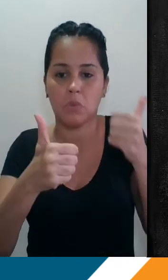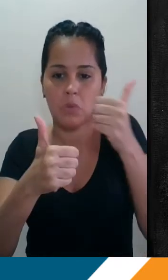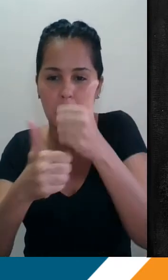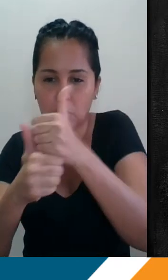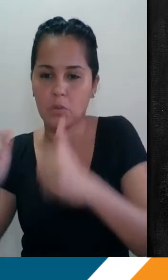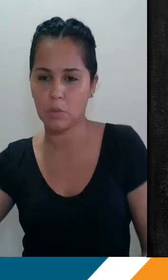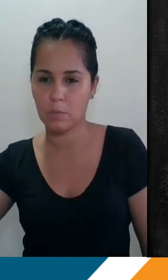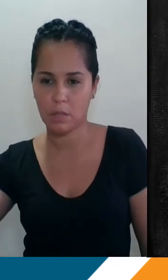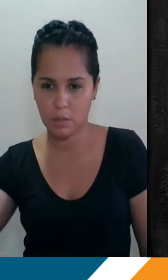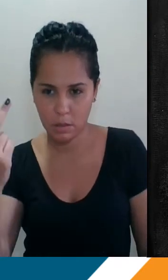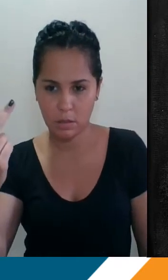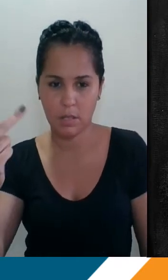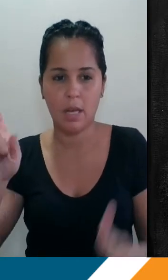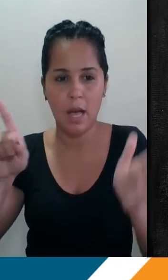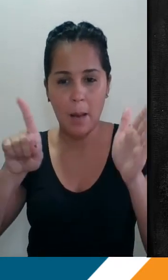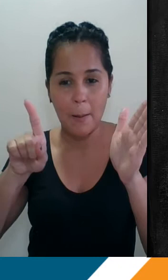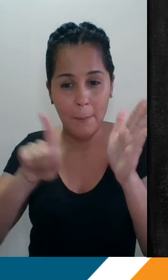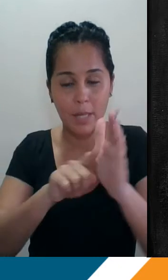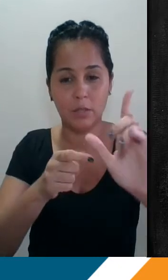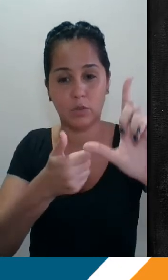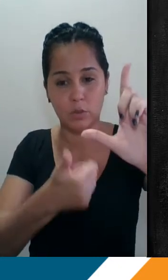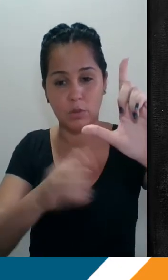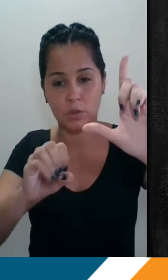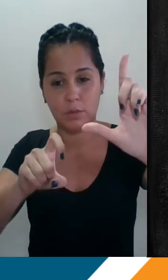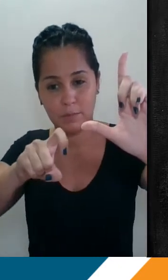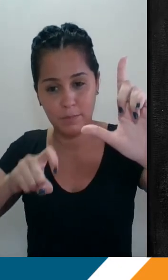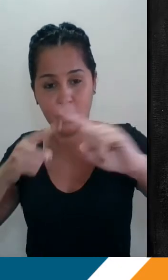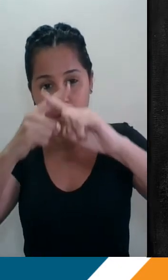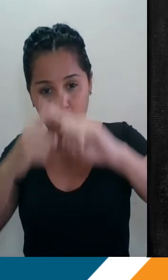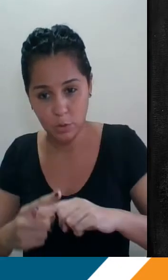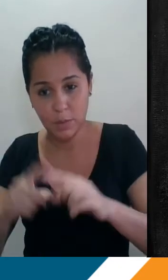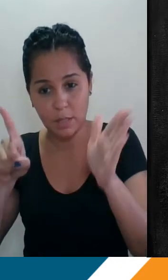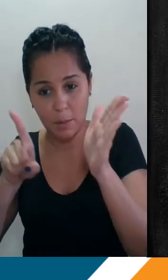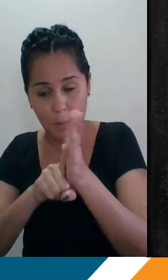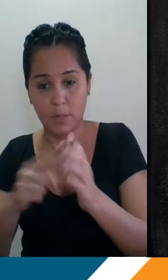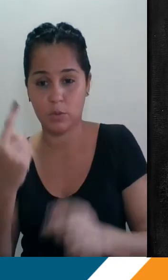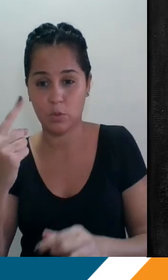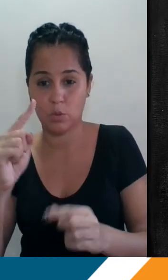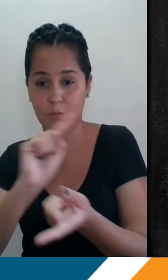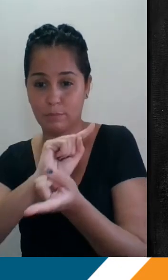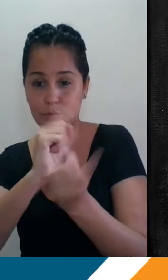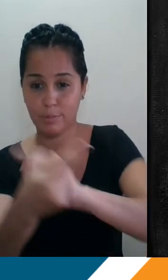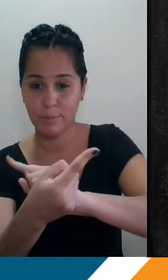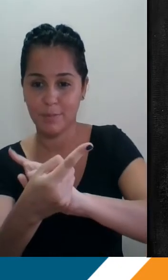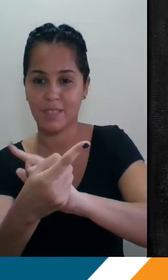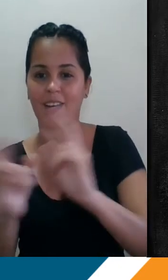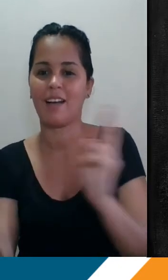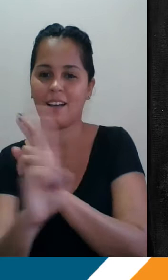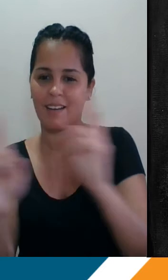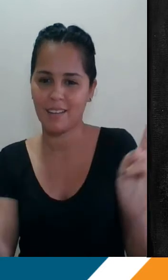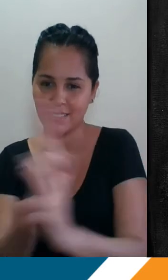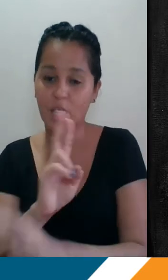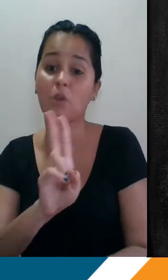pH por menos log de x na base 10. Vou multiplicar por menos 1, invertendo a relação da inequação. Vou novamente utilizar